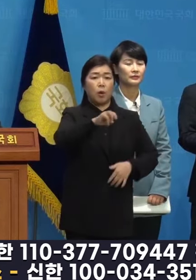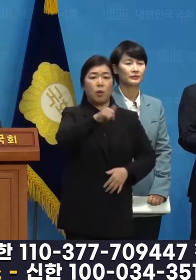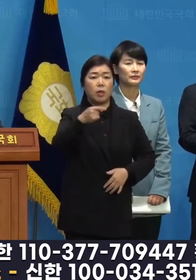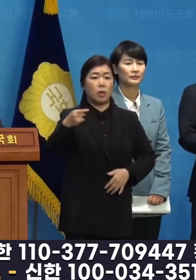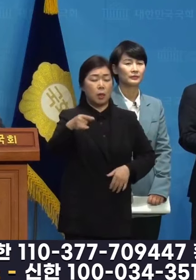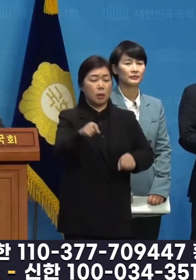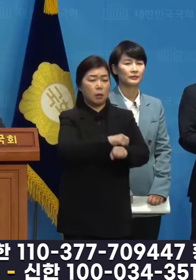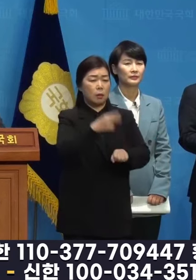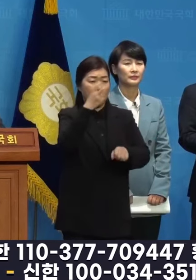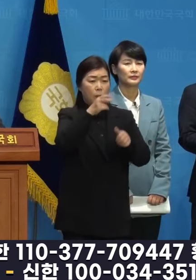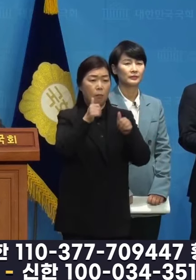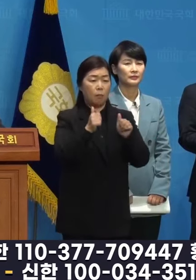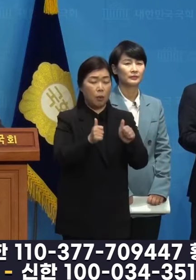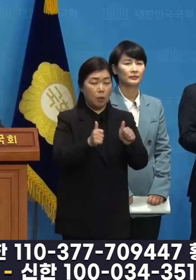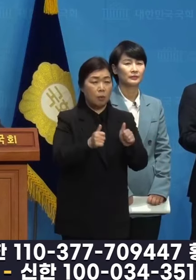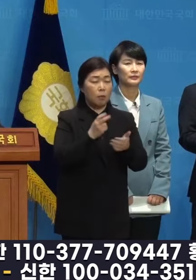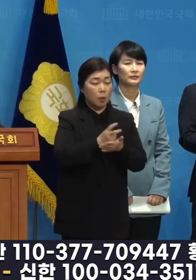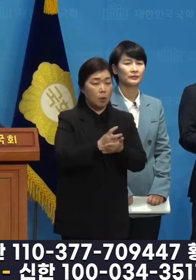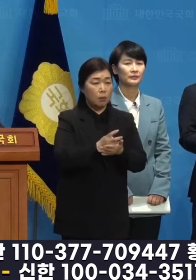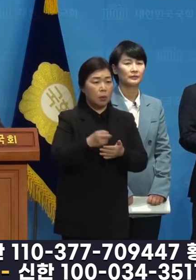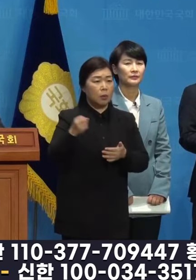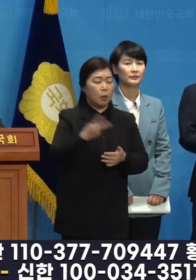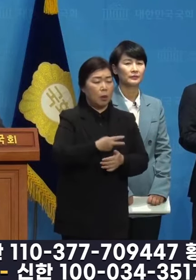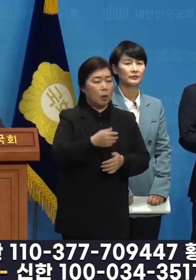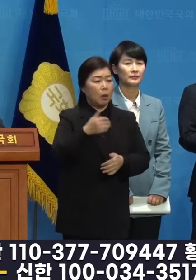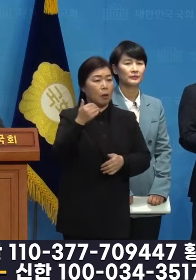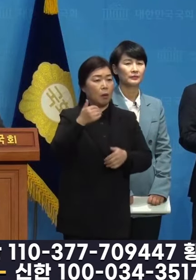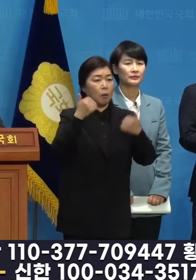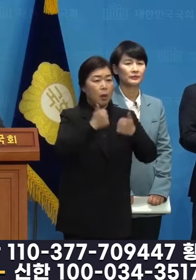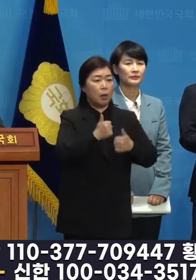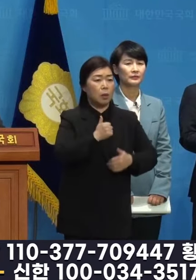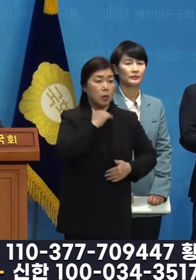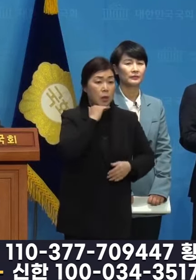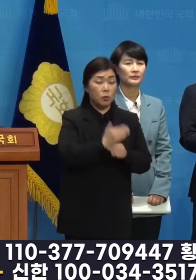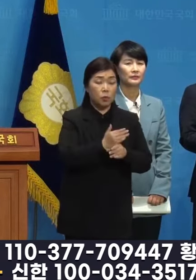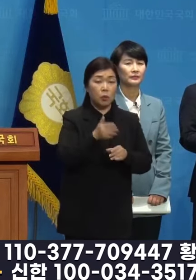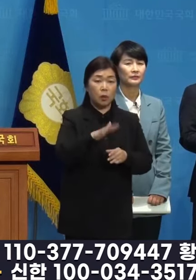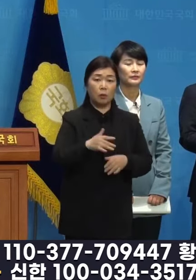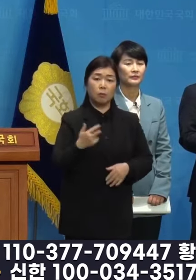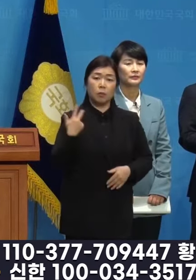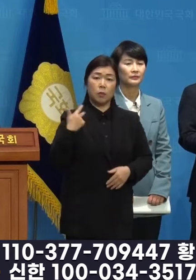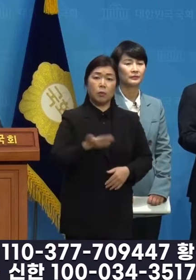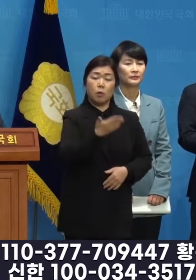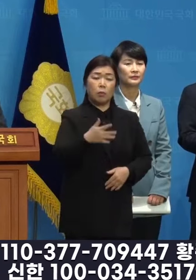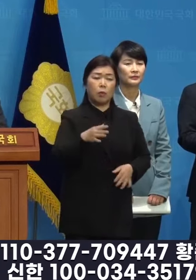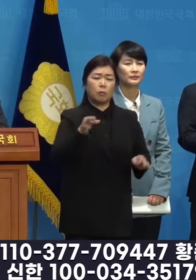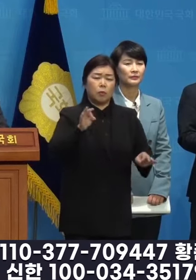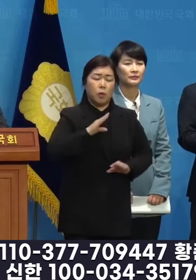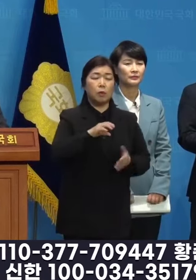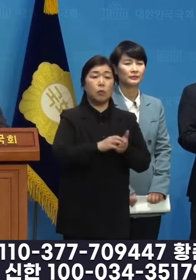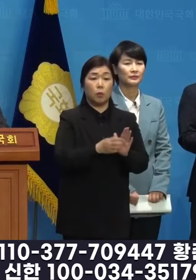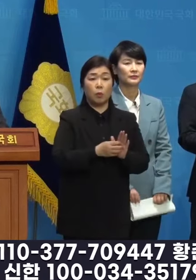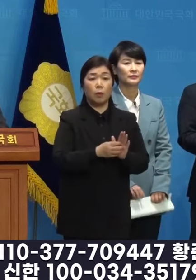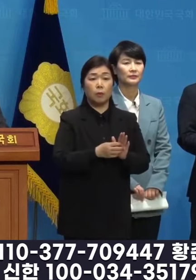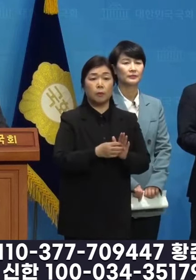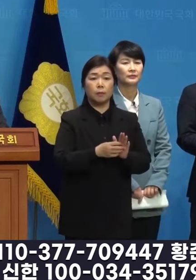재의결 우리 보를 기다리고 있고 그리고 그 사이에 지난 일주에 우리 기자님들도 깜짝